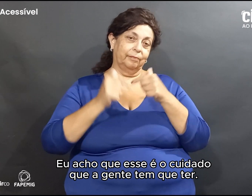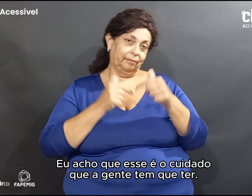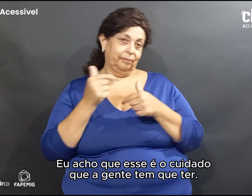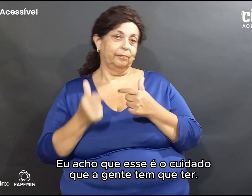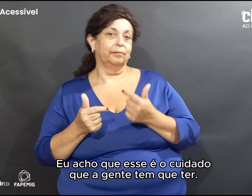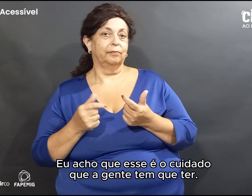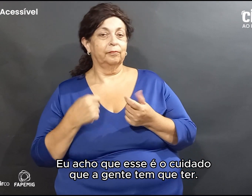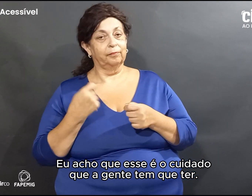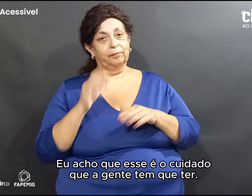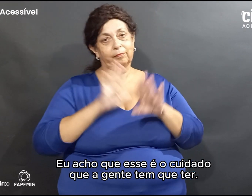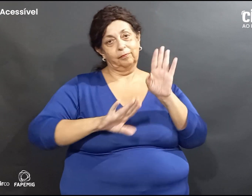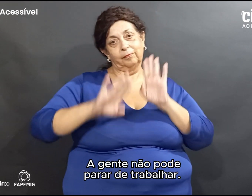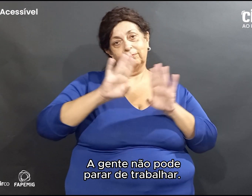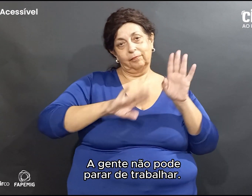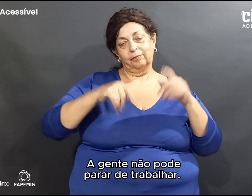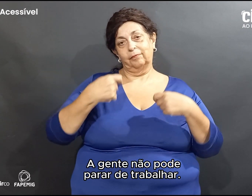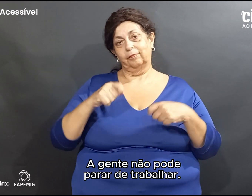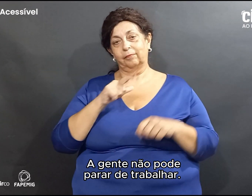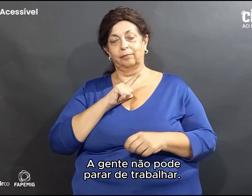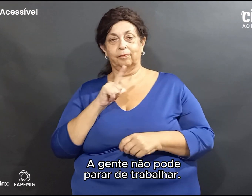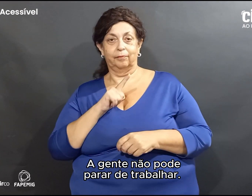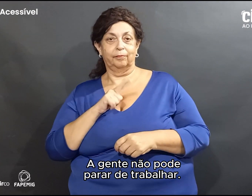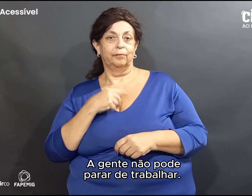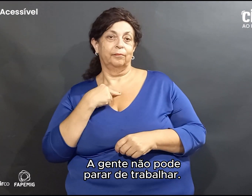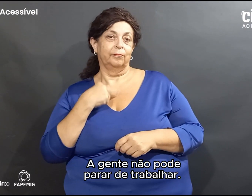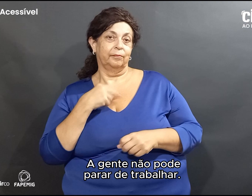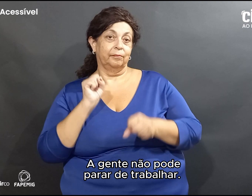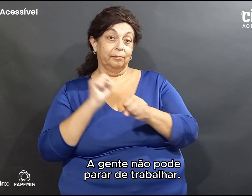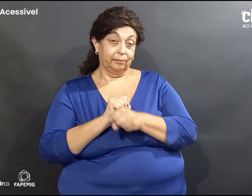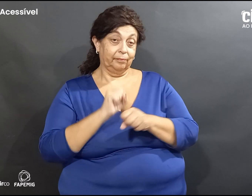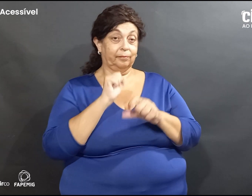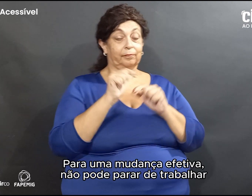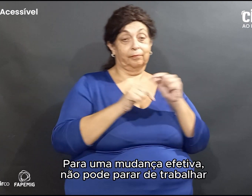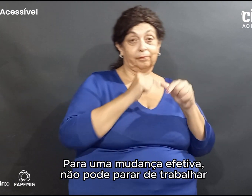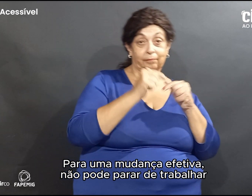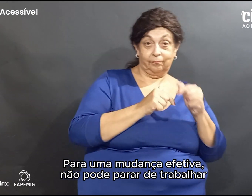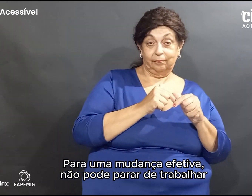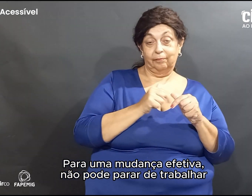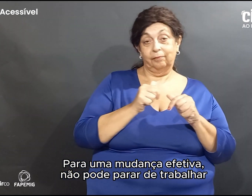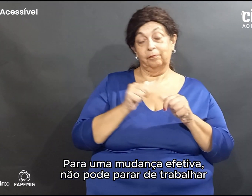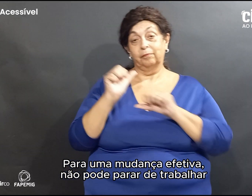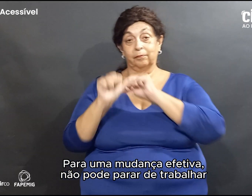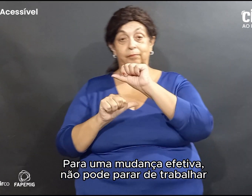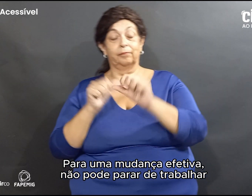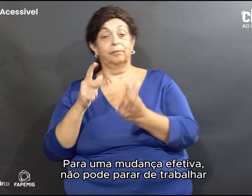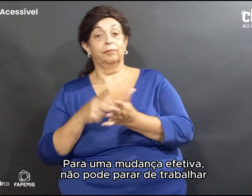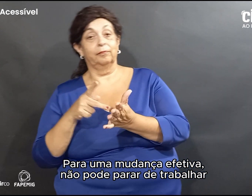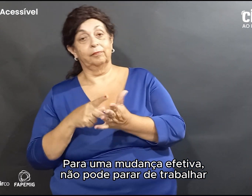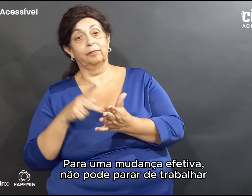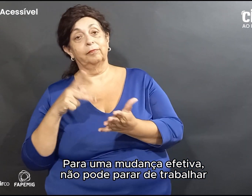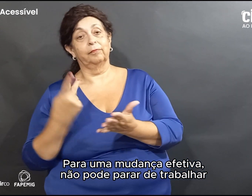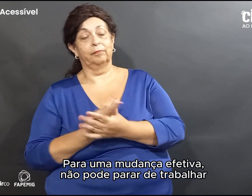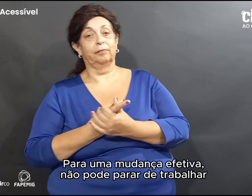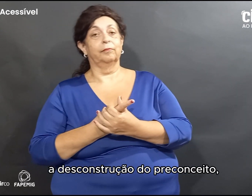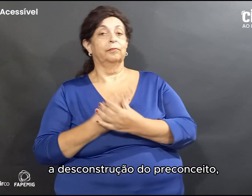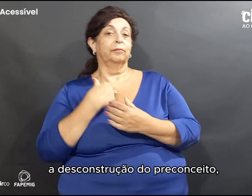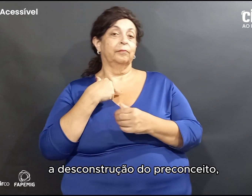cuidado que a gente tem que ter. A gente não pode parar de trabalhar para uma mudança efetiva, não pode parar de trabalhar a desconstrução